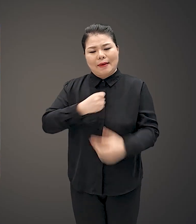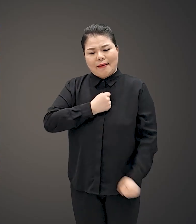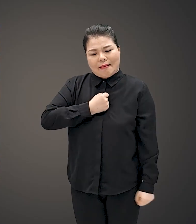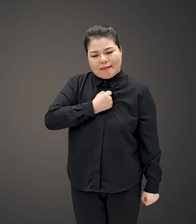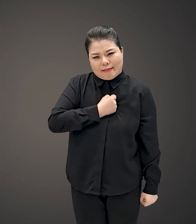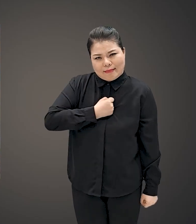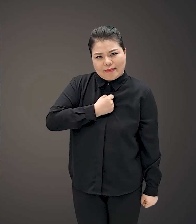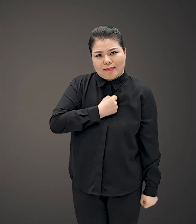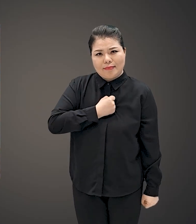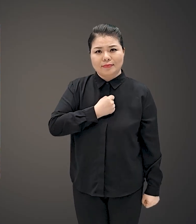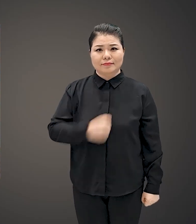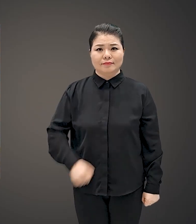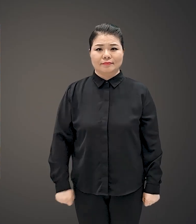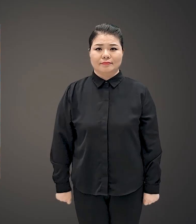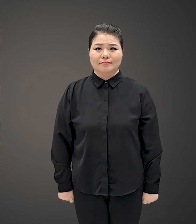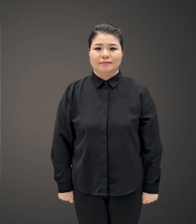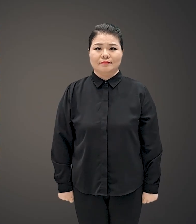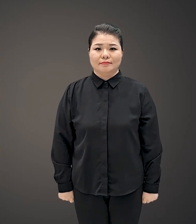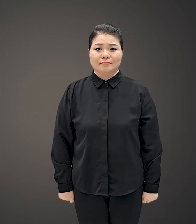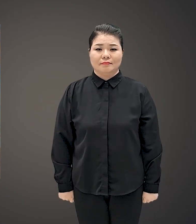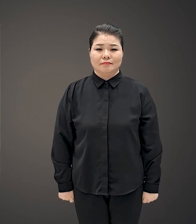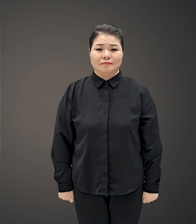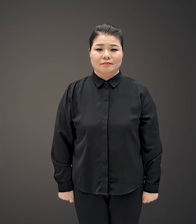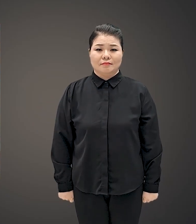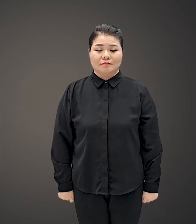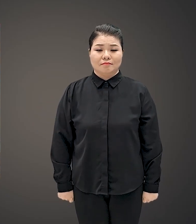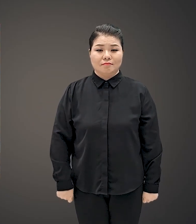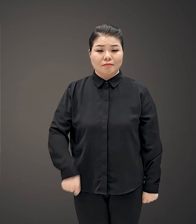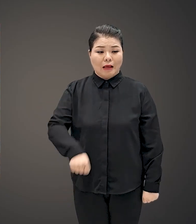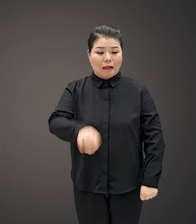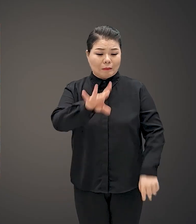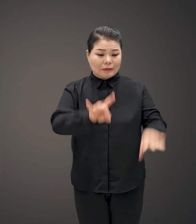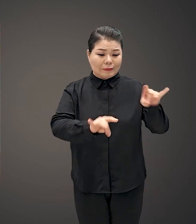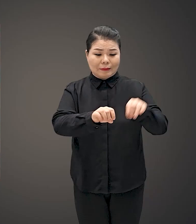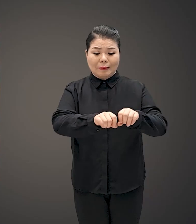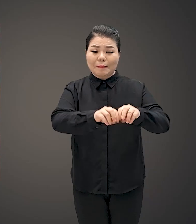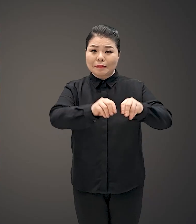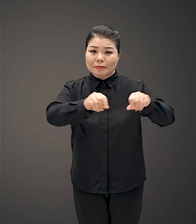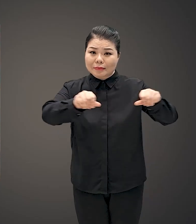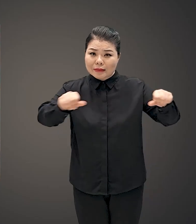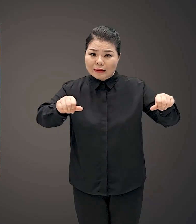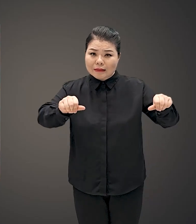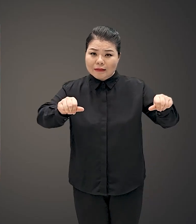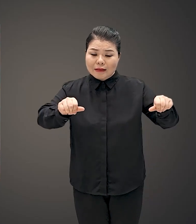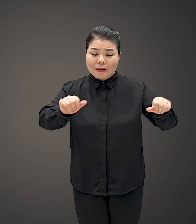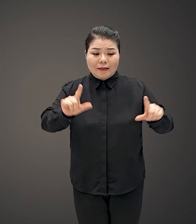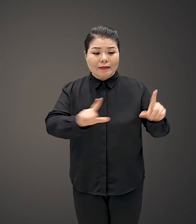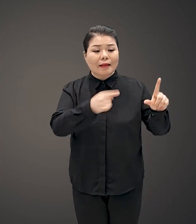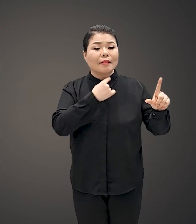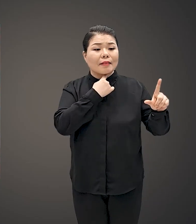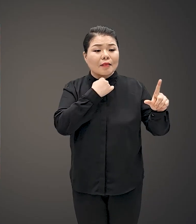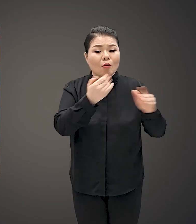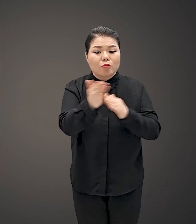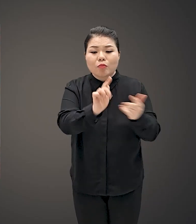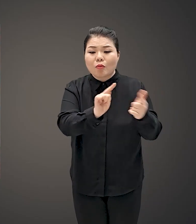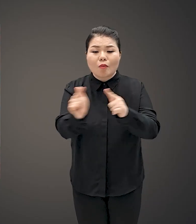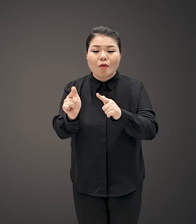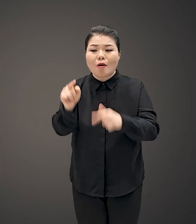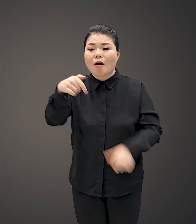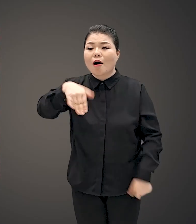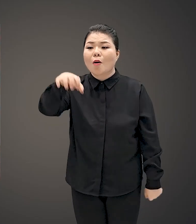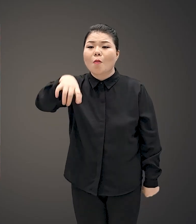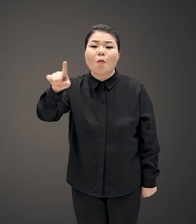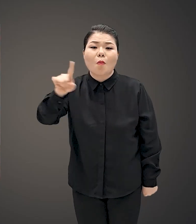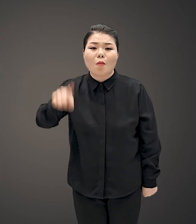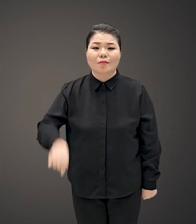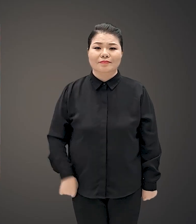한으로 남았어. 그 많던 갯벌 생명들은 다 어디로 갔을까? 할아버지, 우리가